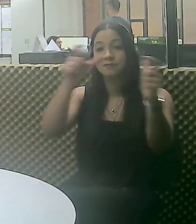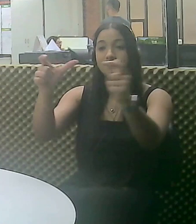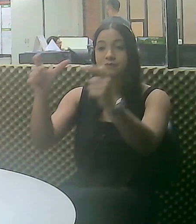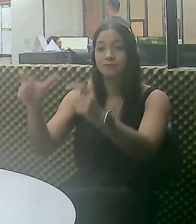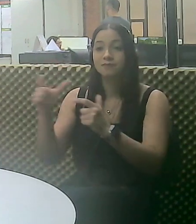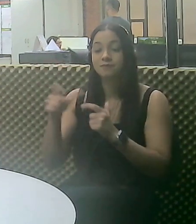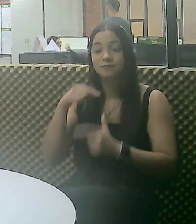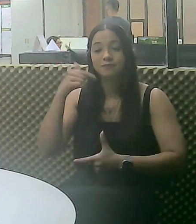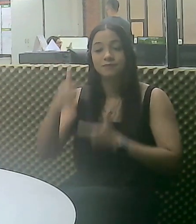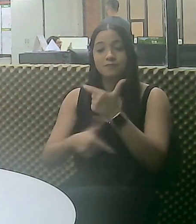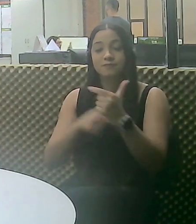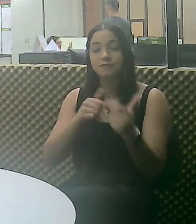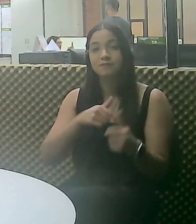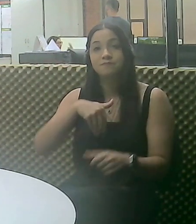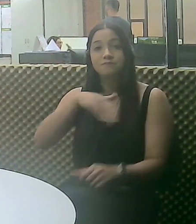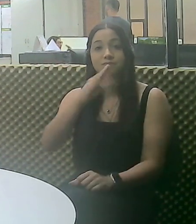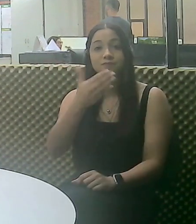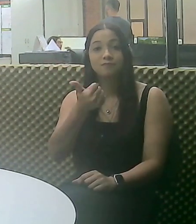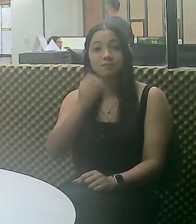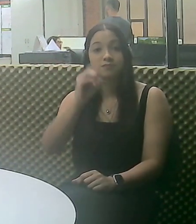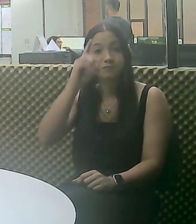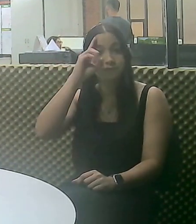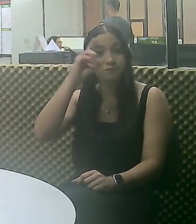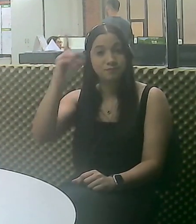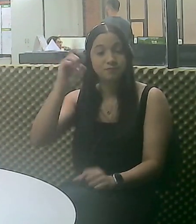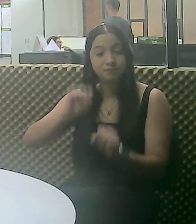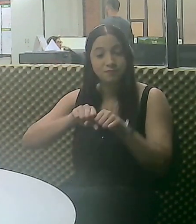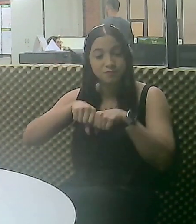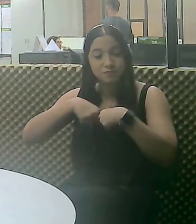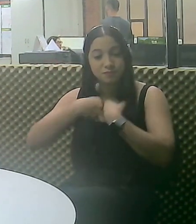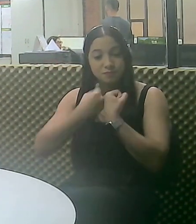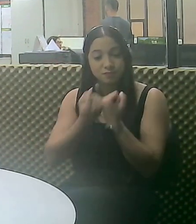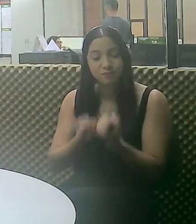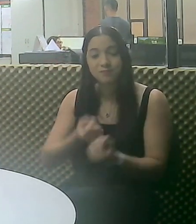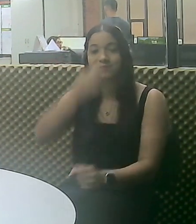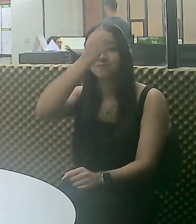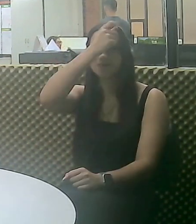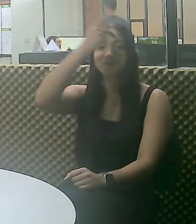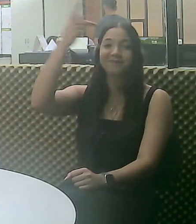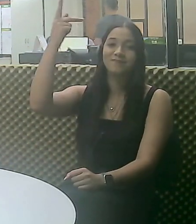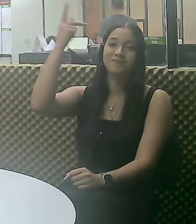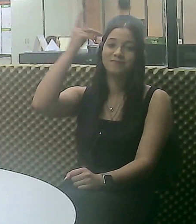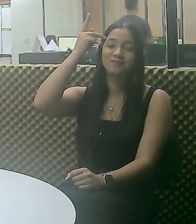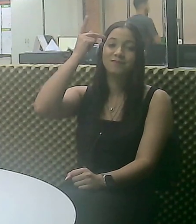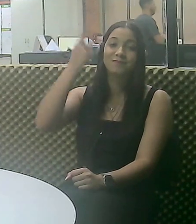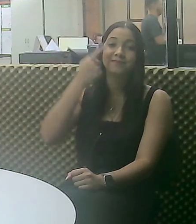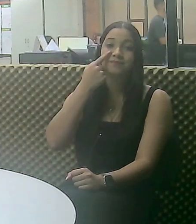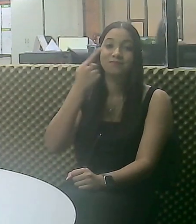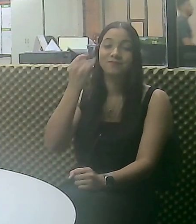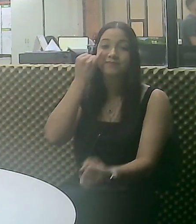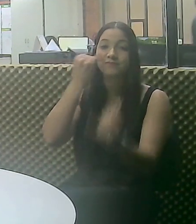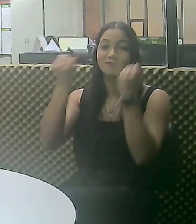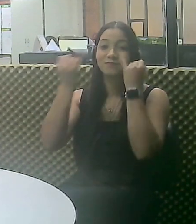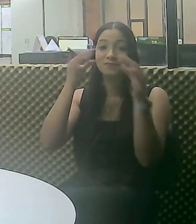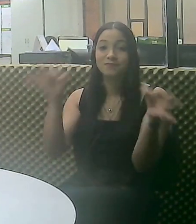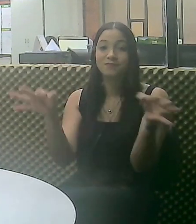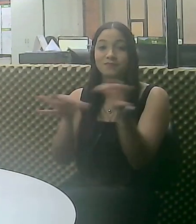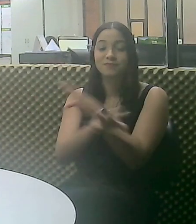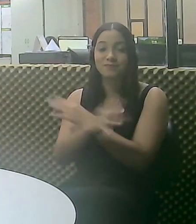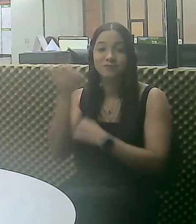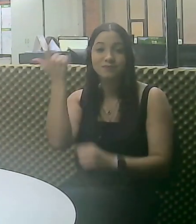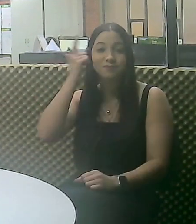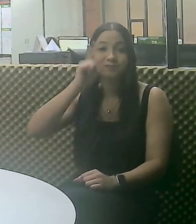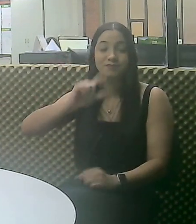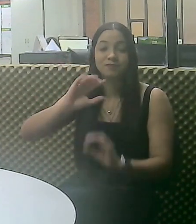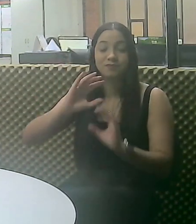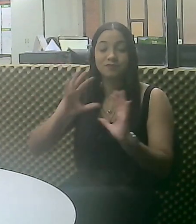recebeu serviços ao longo de mais de 10 dias pela força-tarefa da Prefeitura. Confira os dados completos obtidos